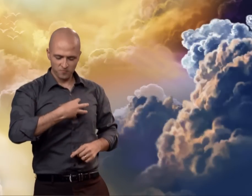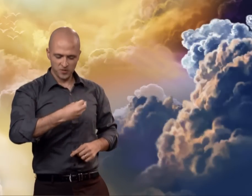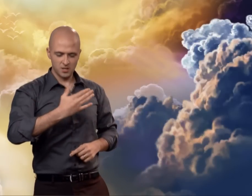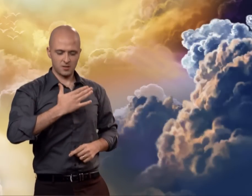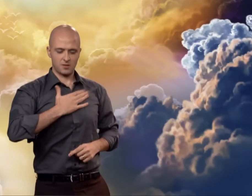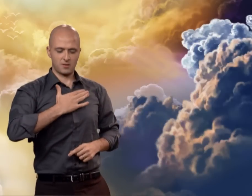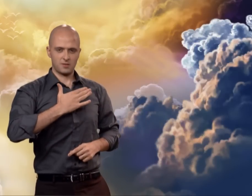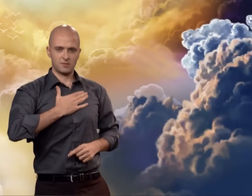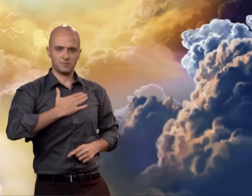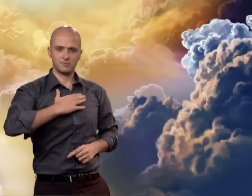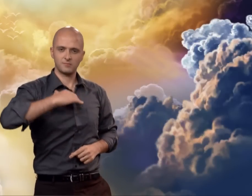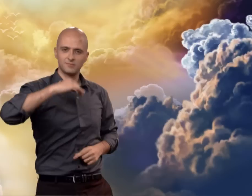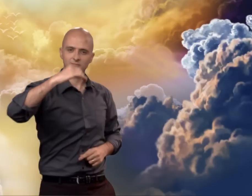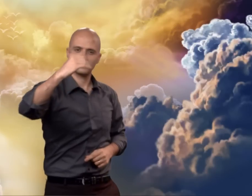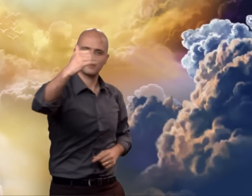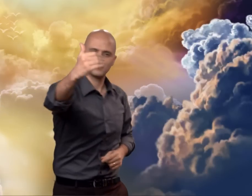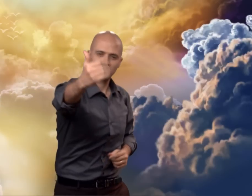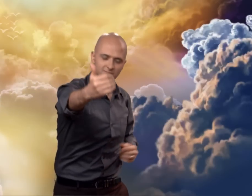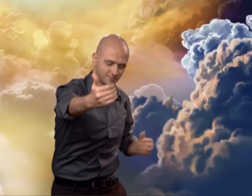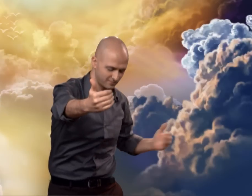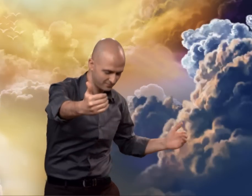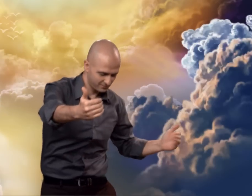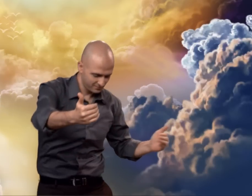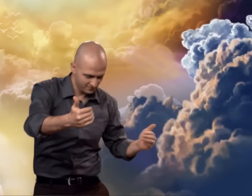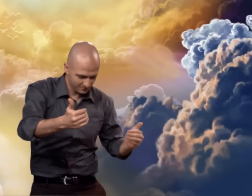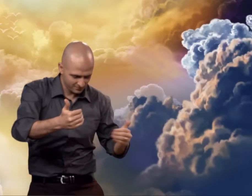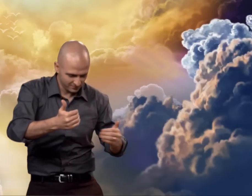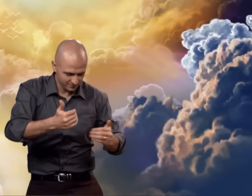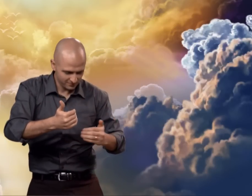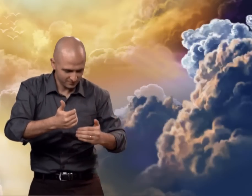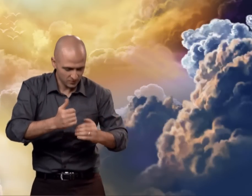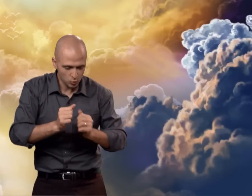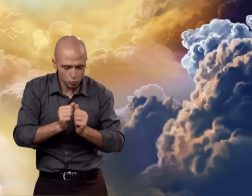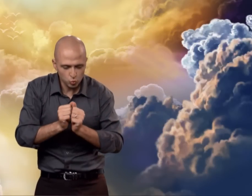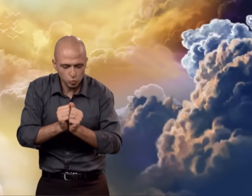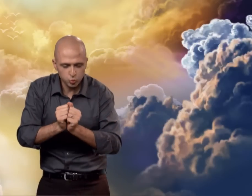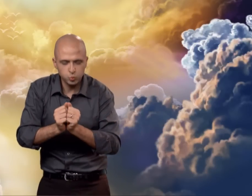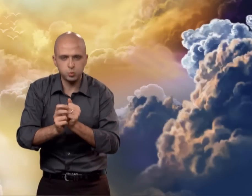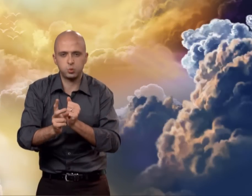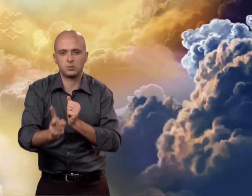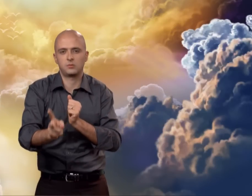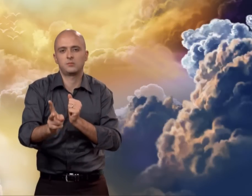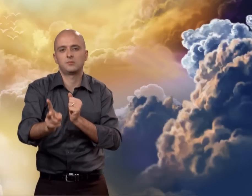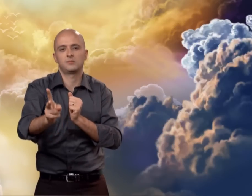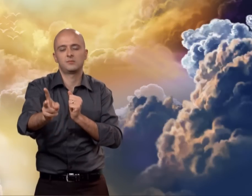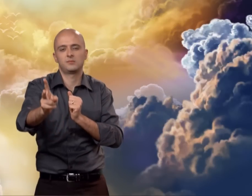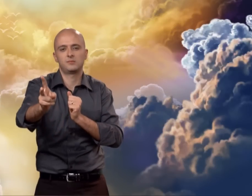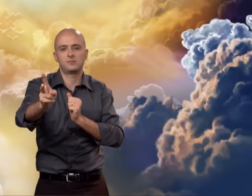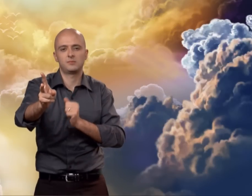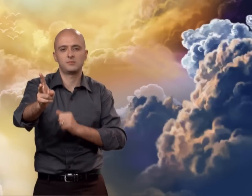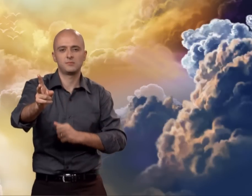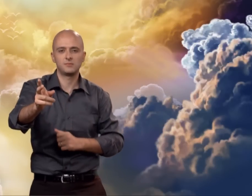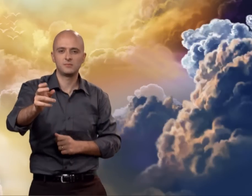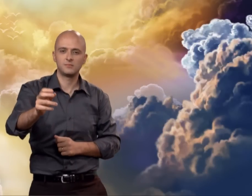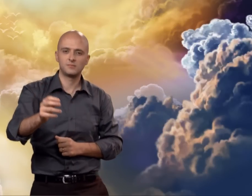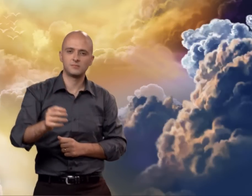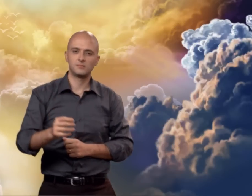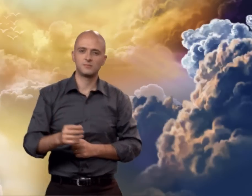vida de rebeldia contra Deus os desqualificou para o céu. A pureza e santidade desse lugar seriam uma tortura